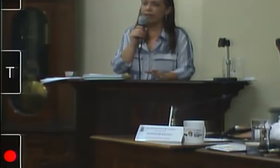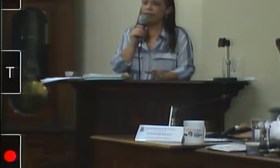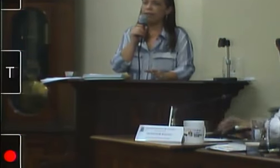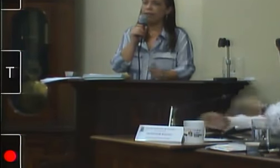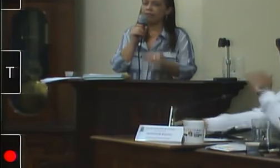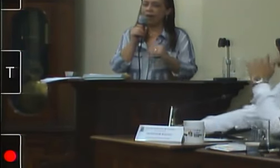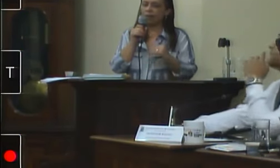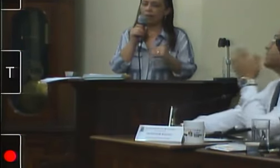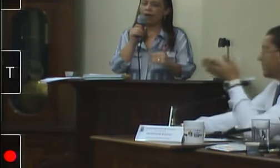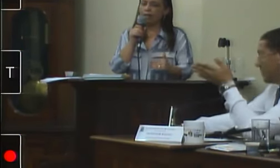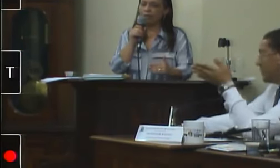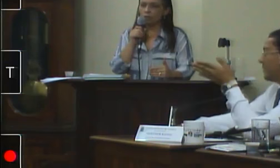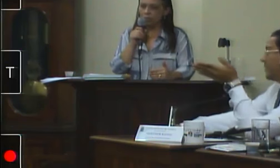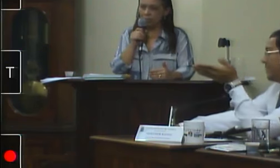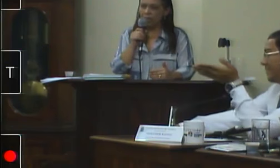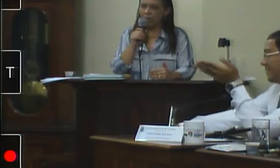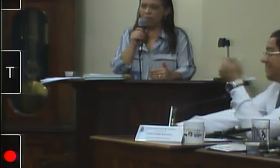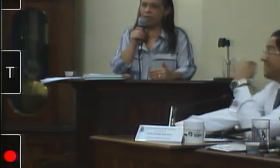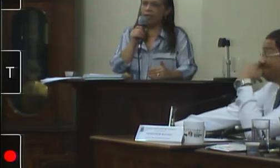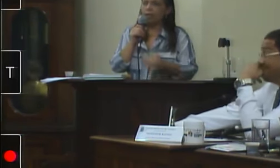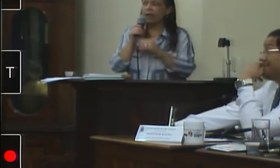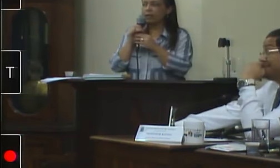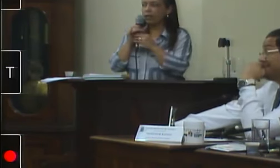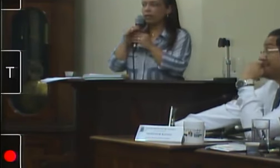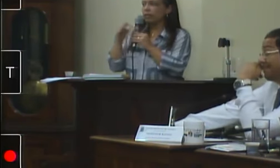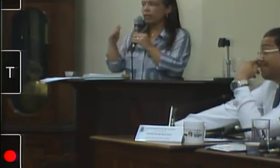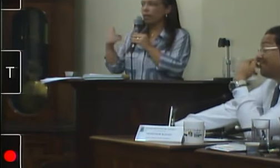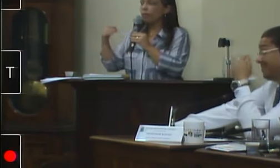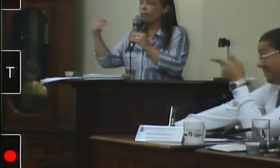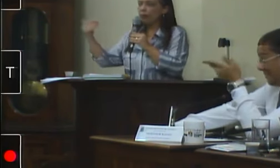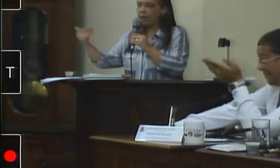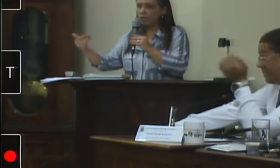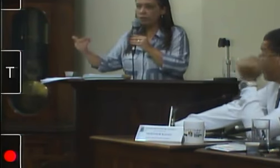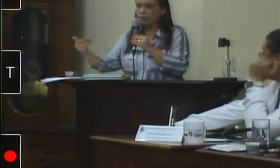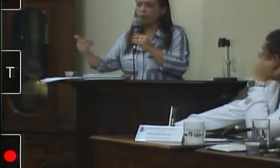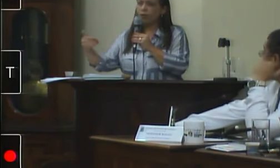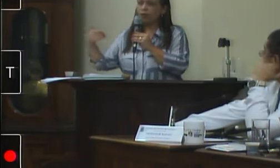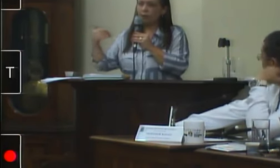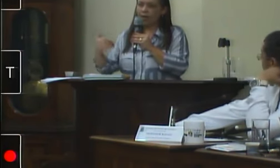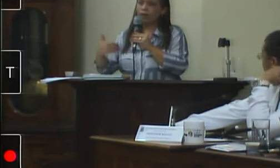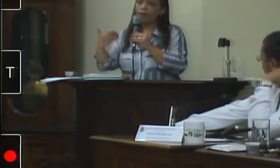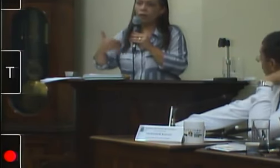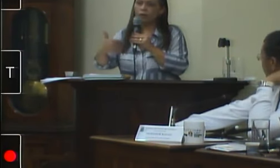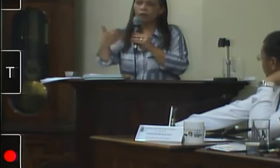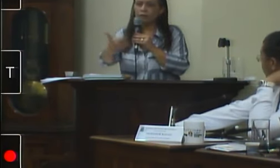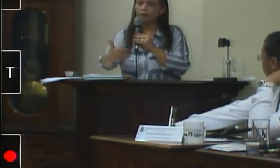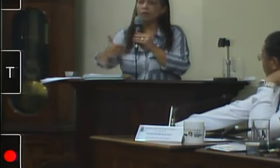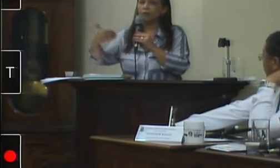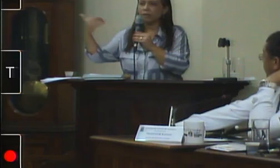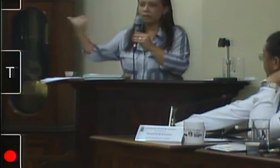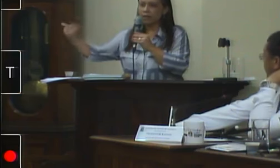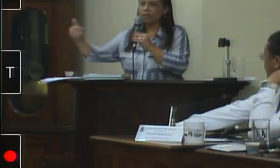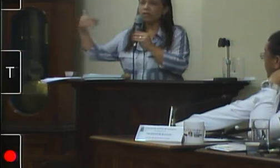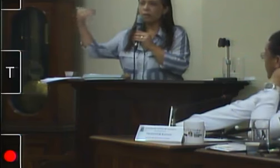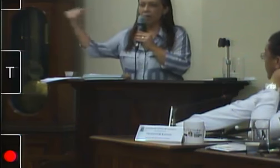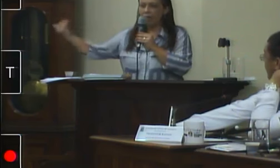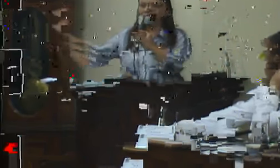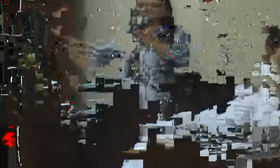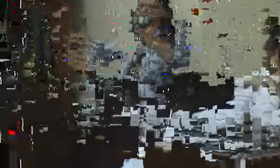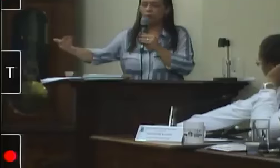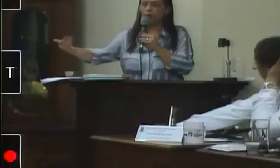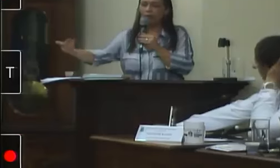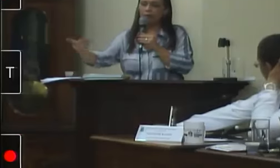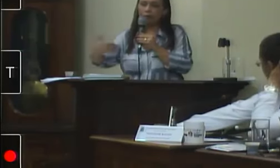básica, né, pactuar isso com eles, para que tenha sempre um médico, lógico que de segunda a sexta e no